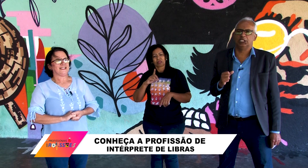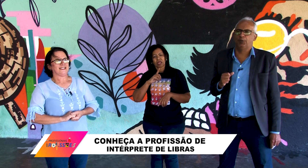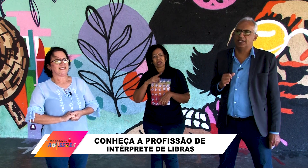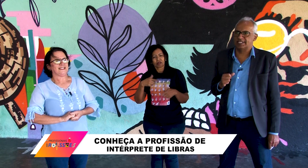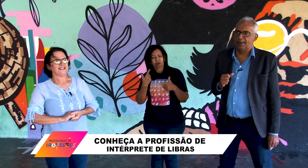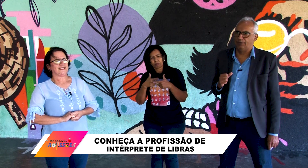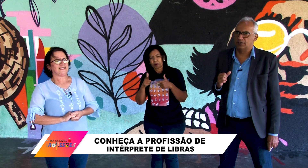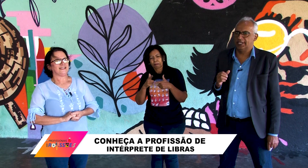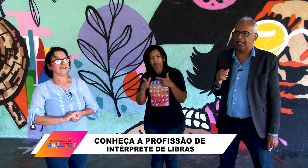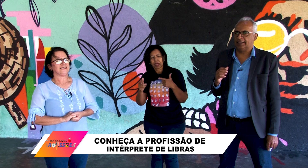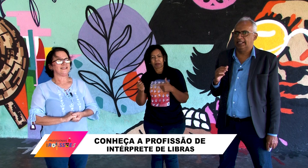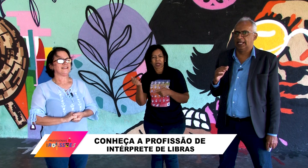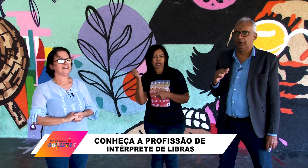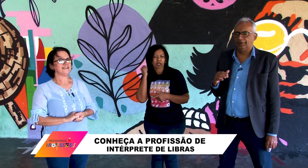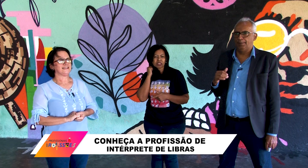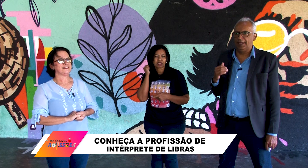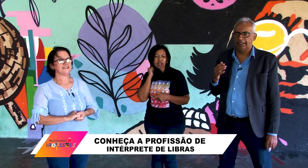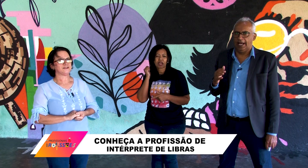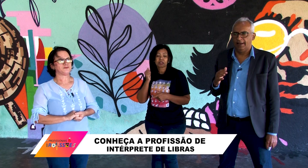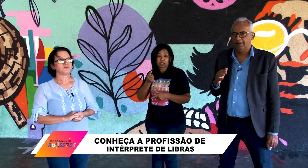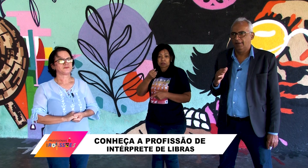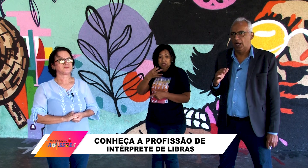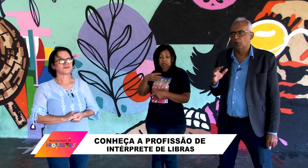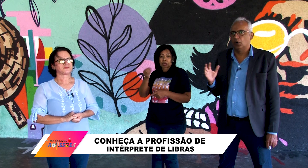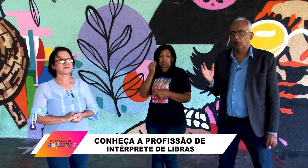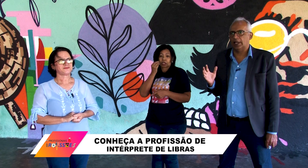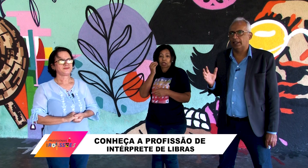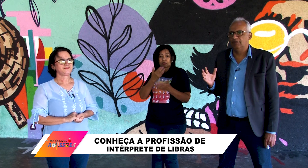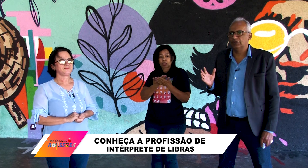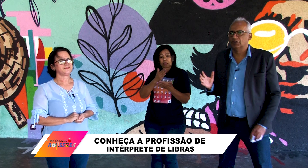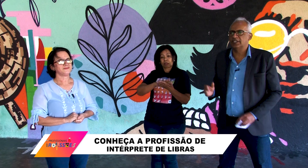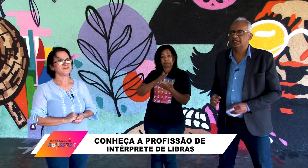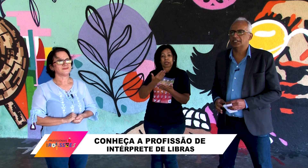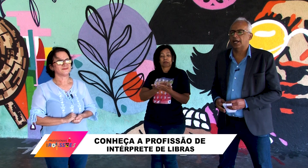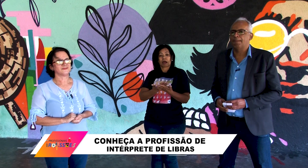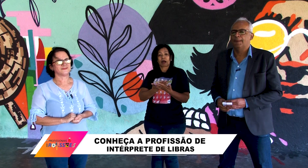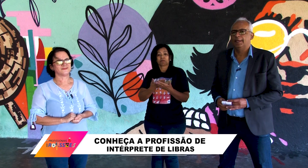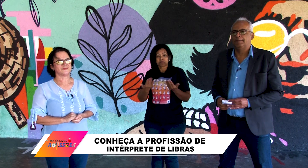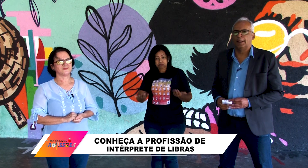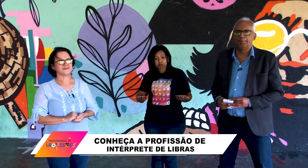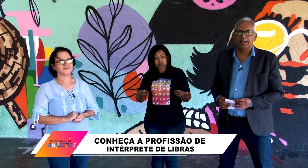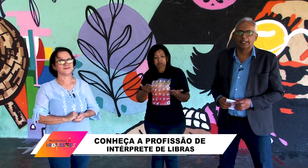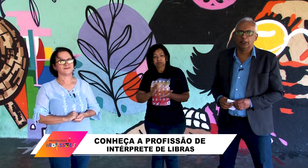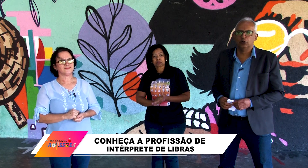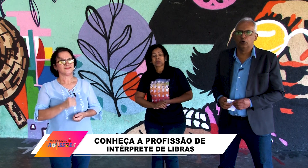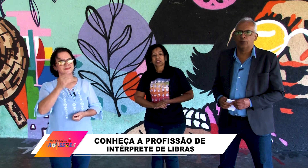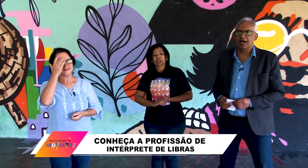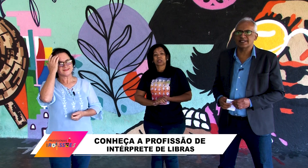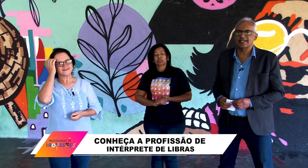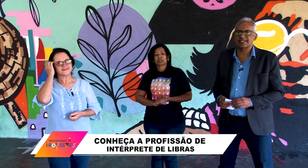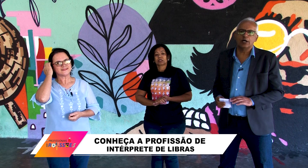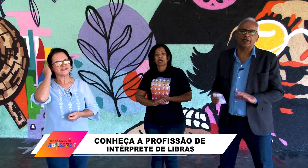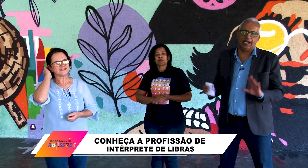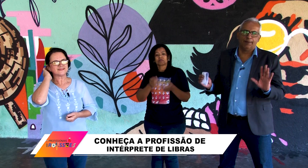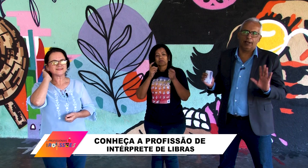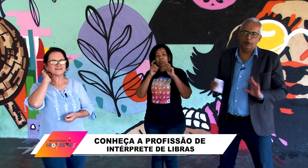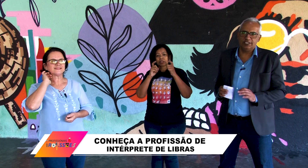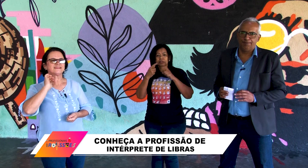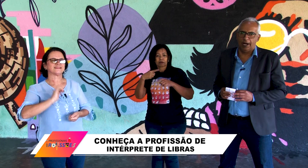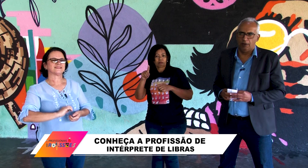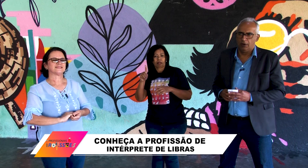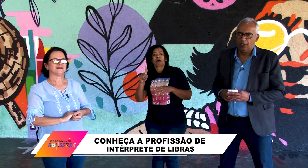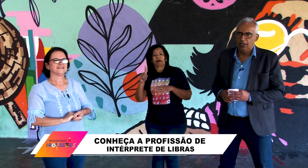estressante, por exemplo, você está tentando interpretar, vamos colocar aqui que você esteja interpretando uma sessão da